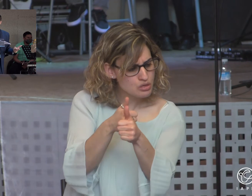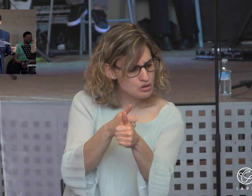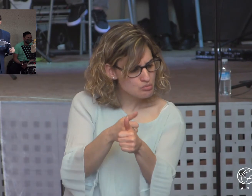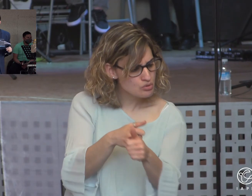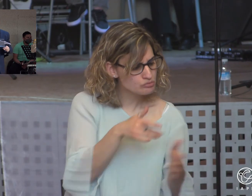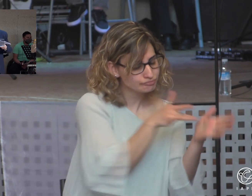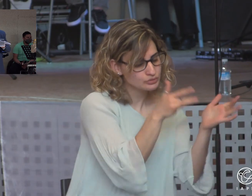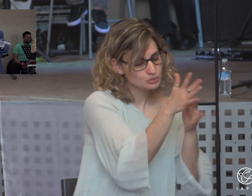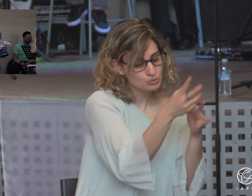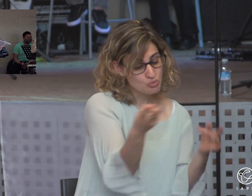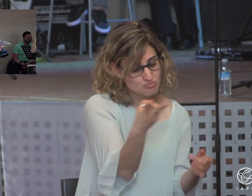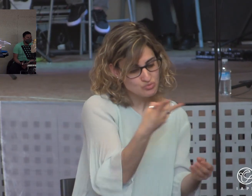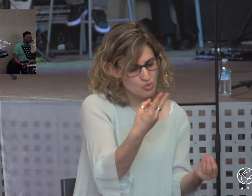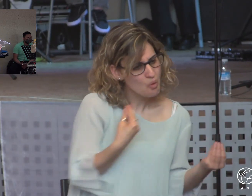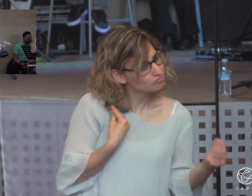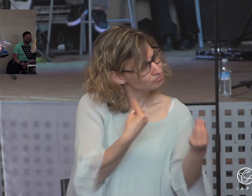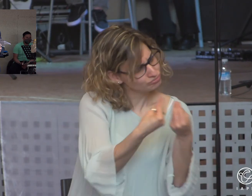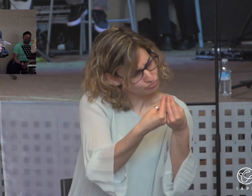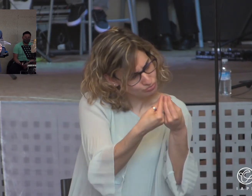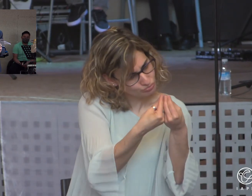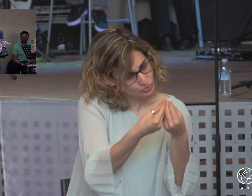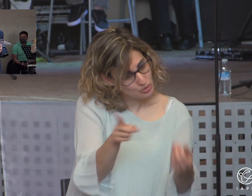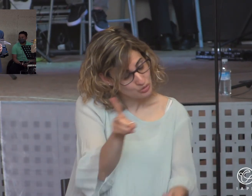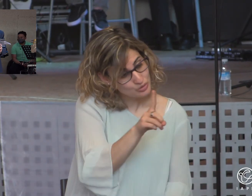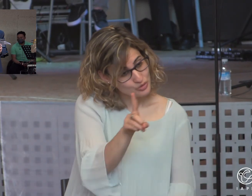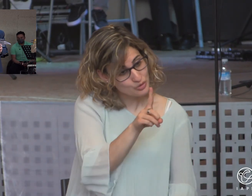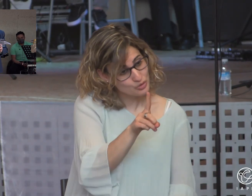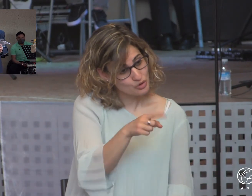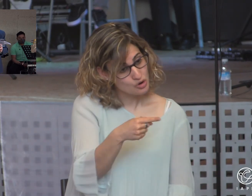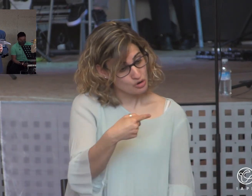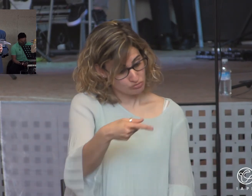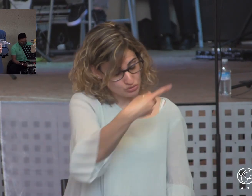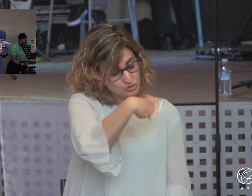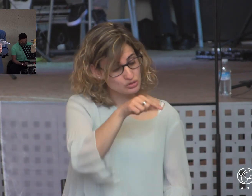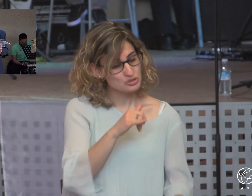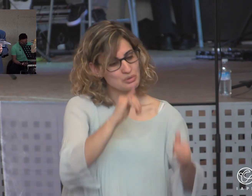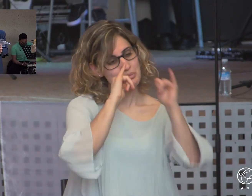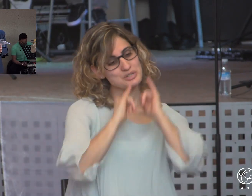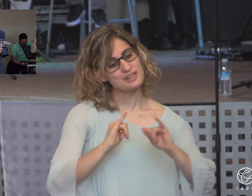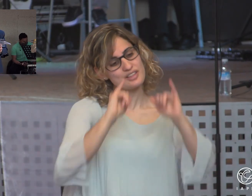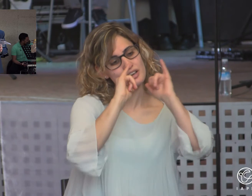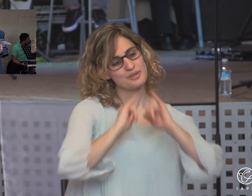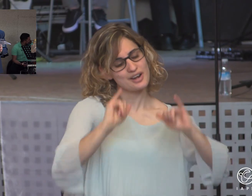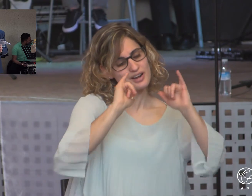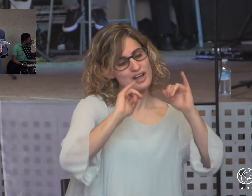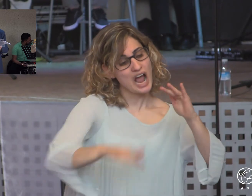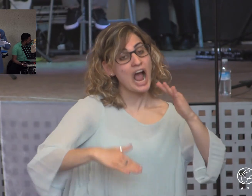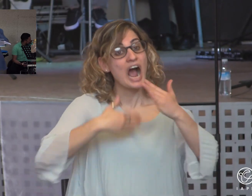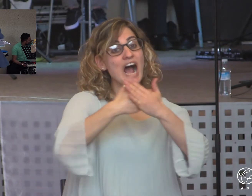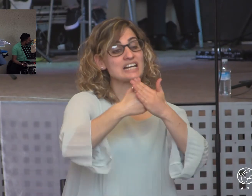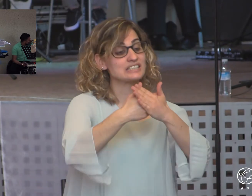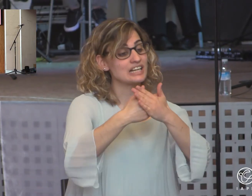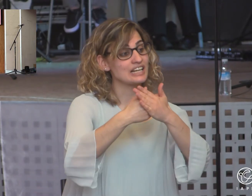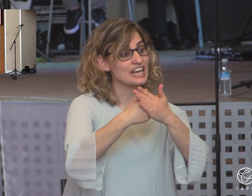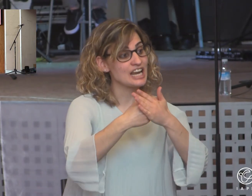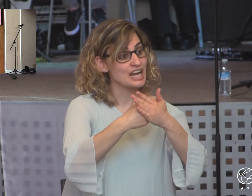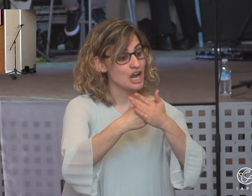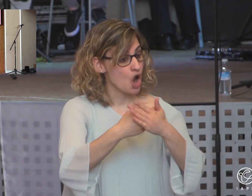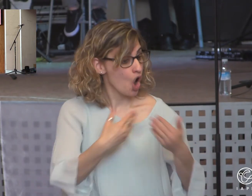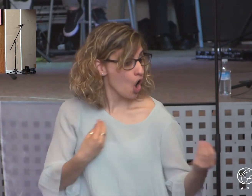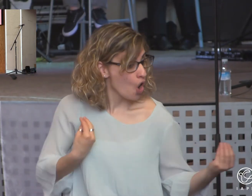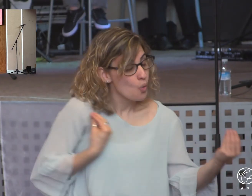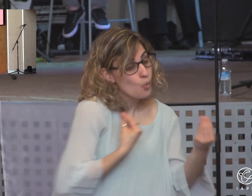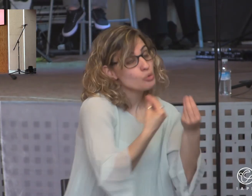tener más celebraciones hasta que se cumpla el reino de Dios. Esa es la